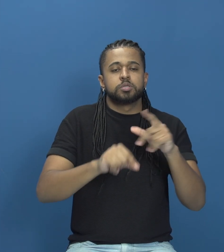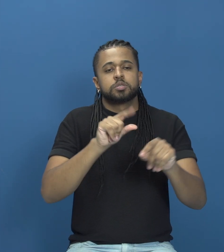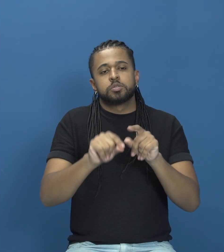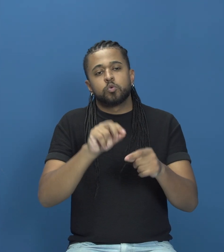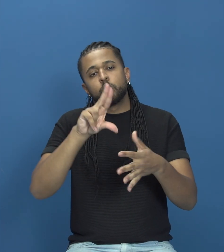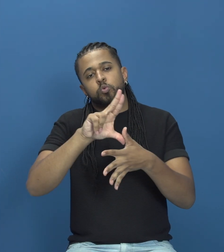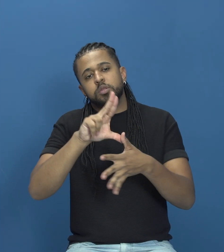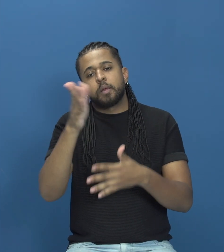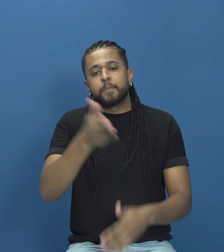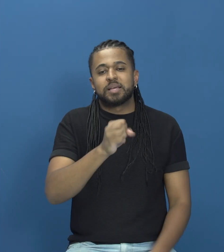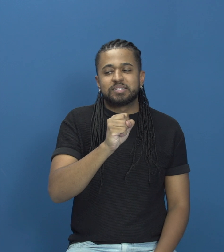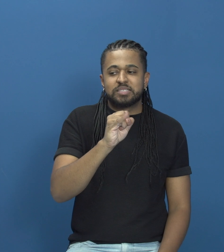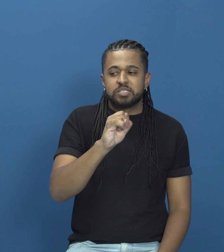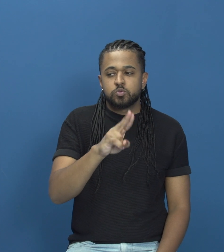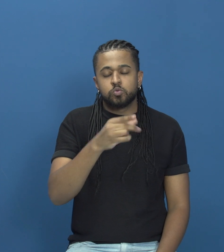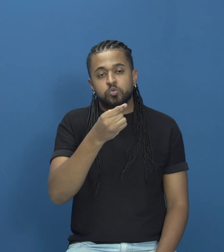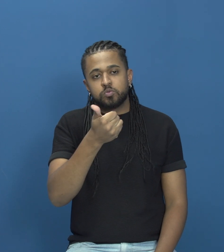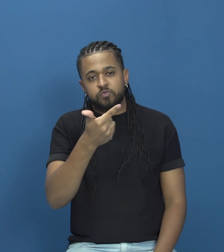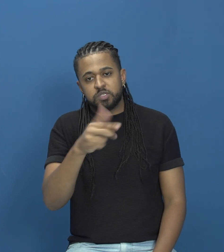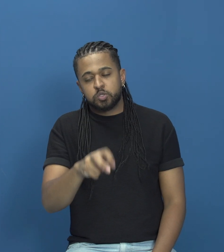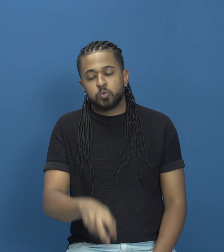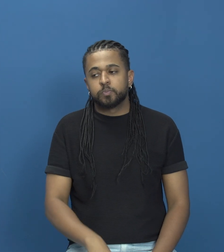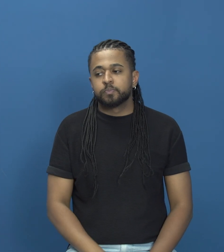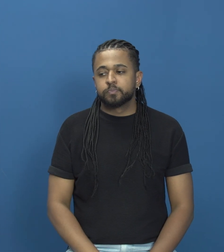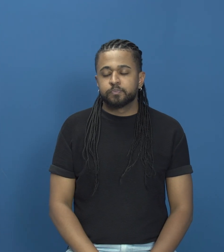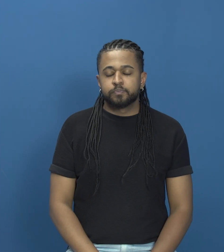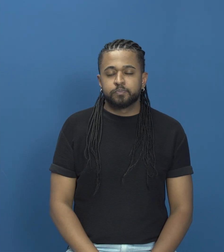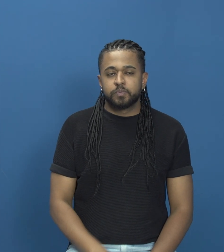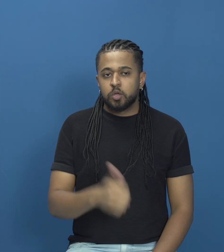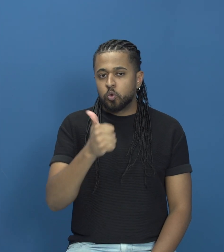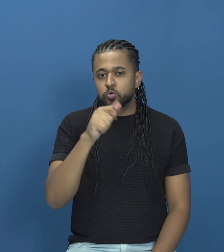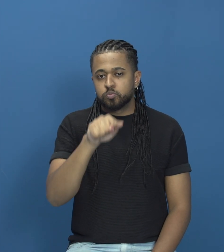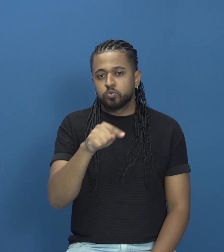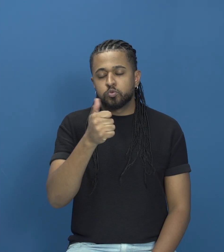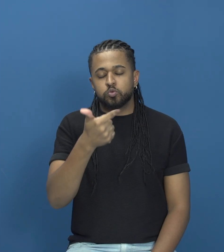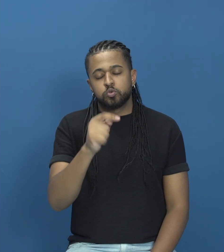seletivo UNILA/SISU 2025.